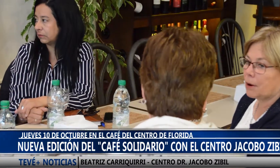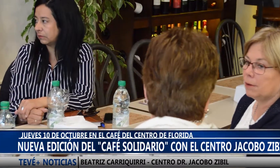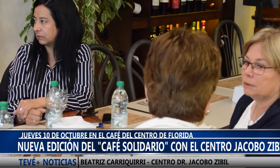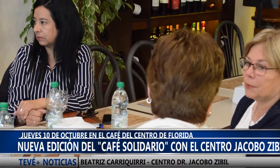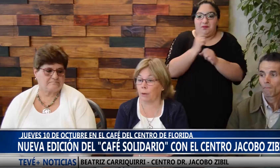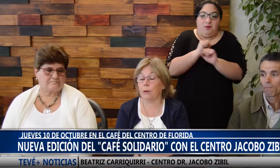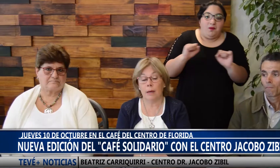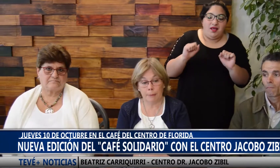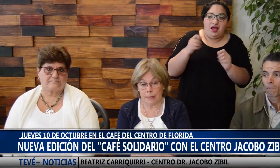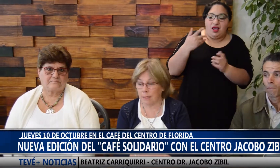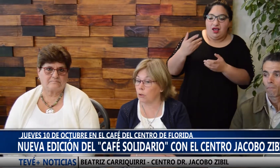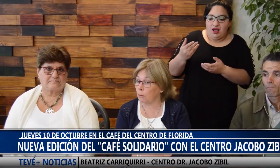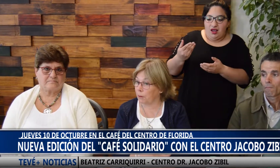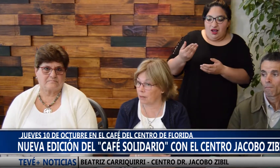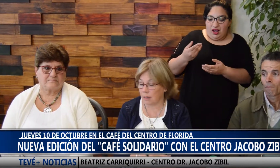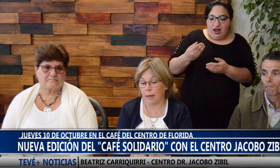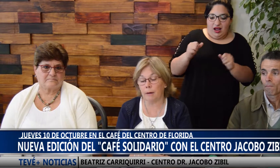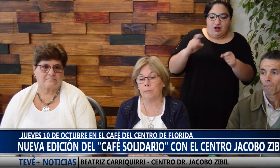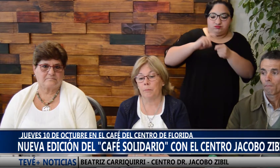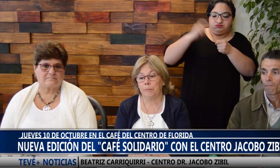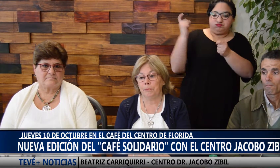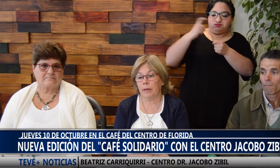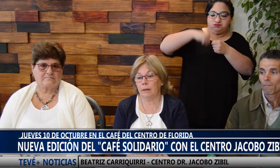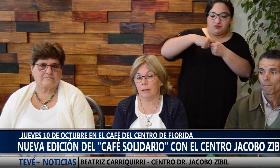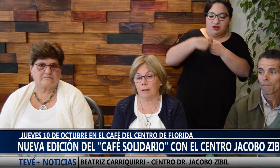como socio colaborador del centro, lo puede hacer.